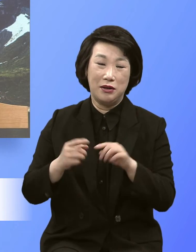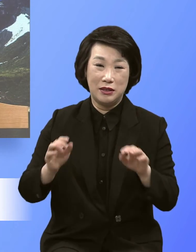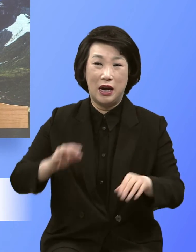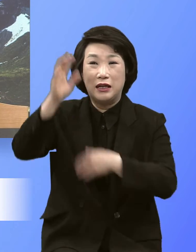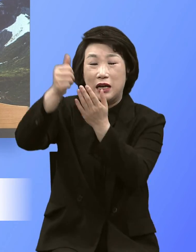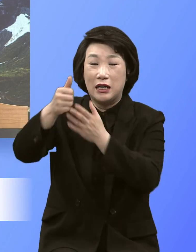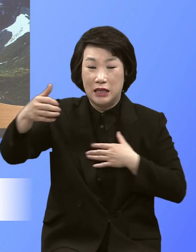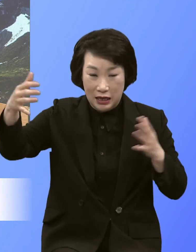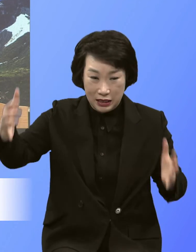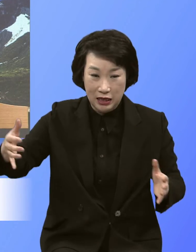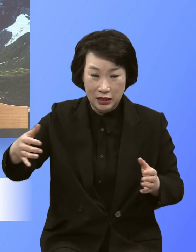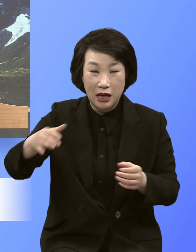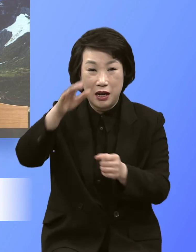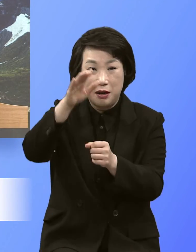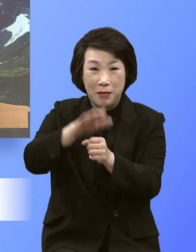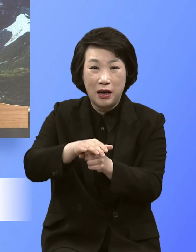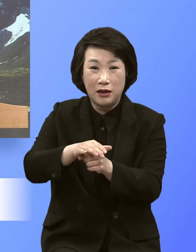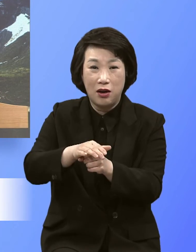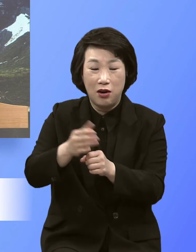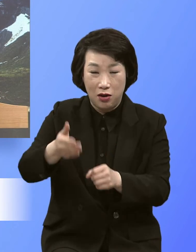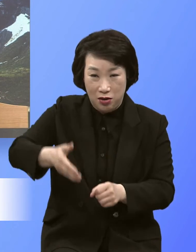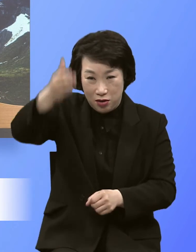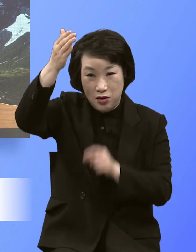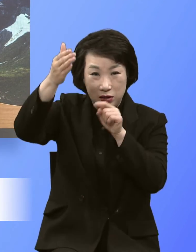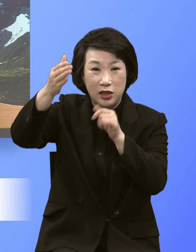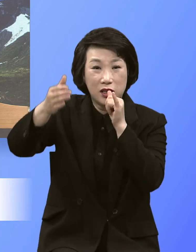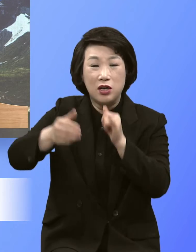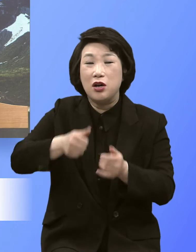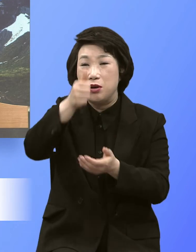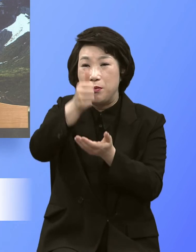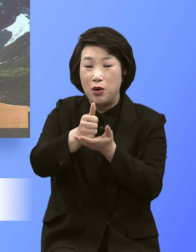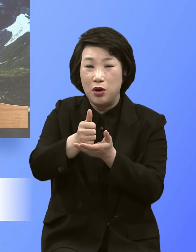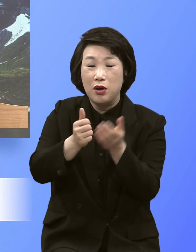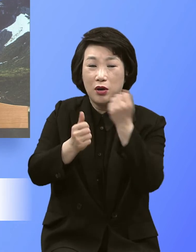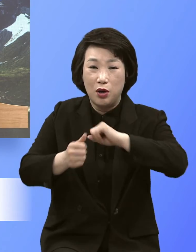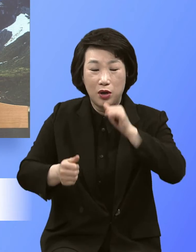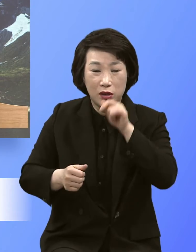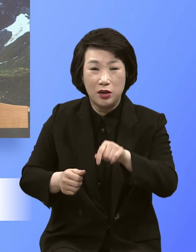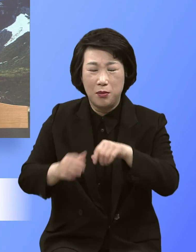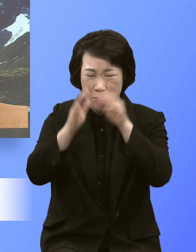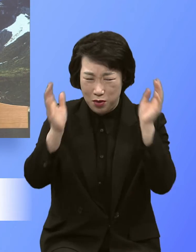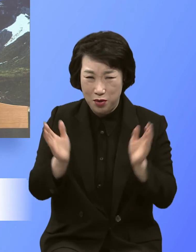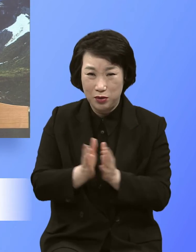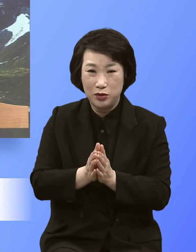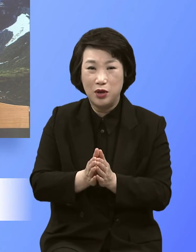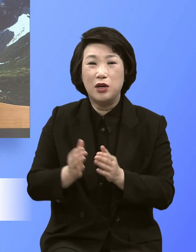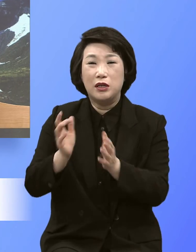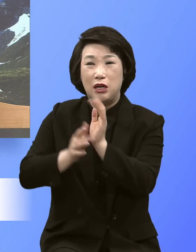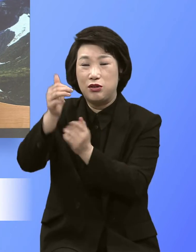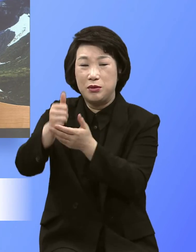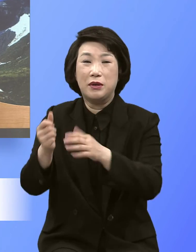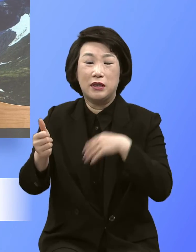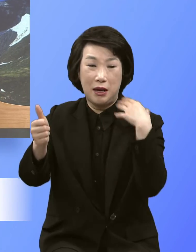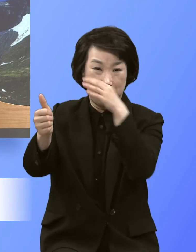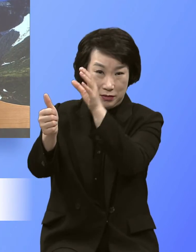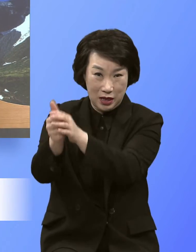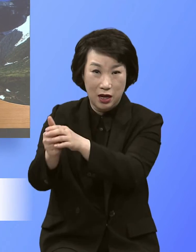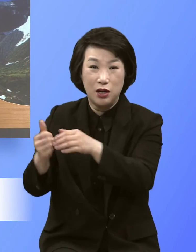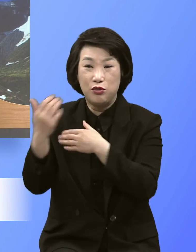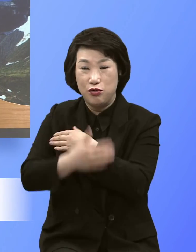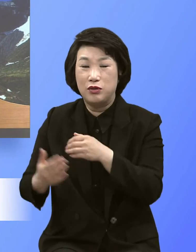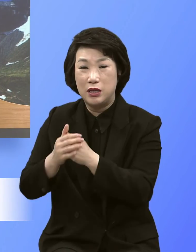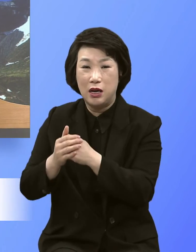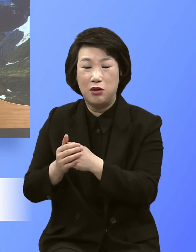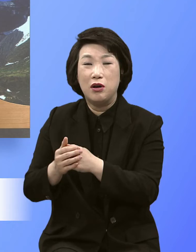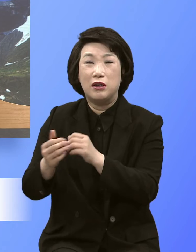하나님과 나와 가로막힌 질서 파괴의 담을 육체의 죽음으로 홀아버리고 하나님께 담대히 나갈 수 있는